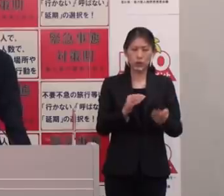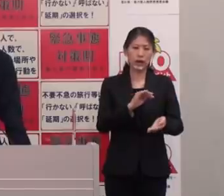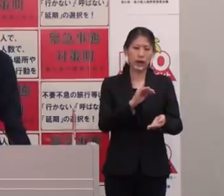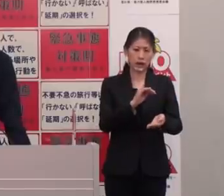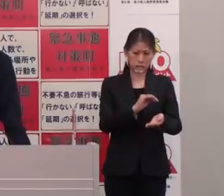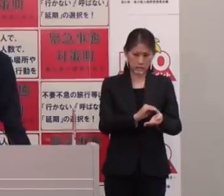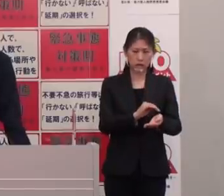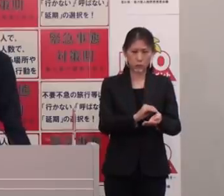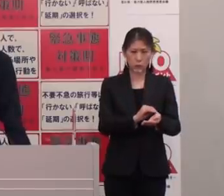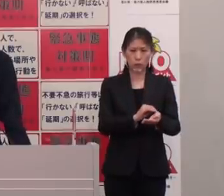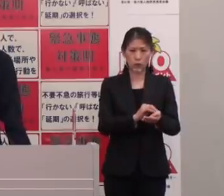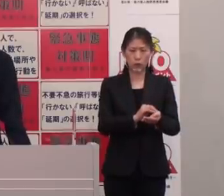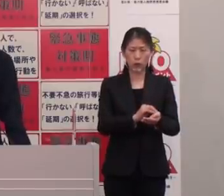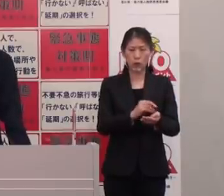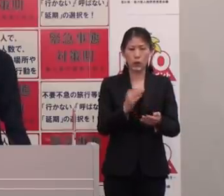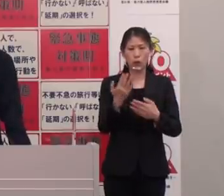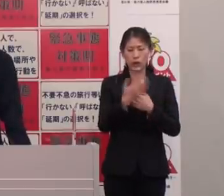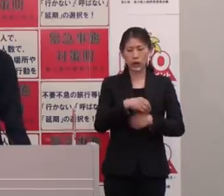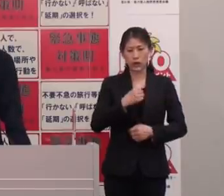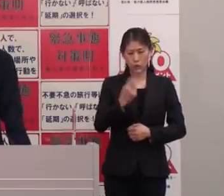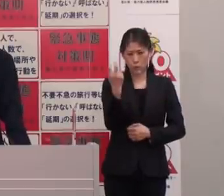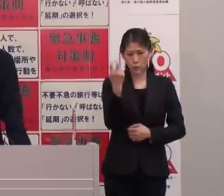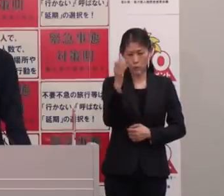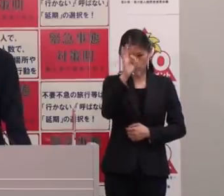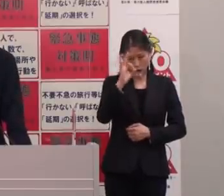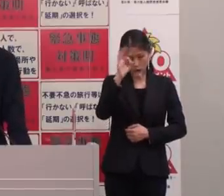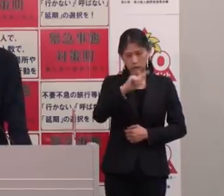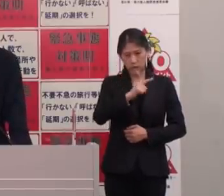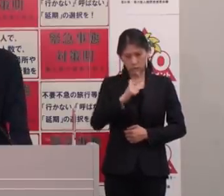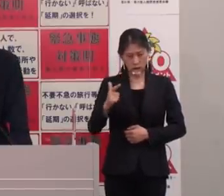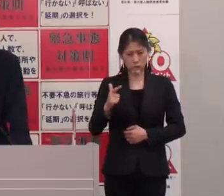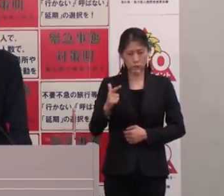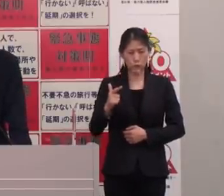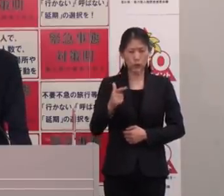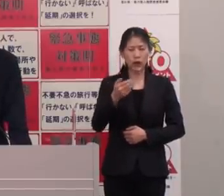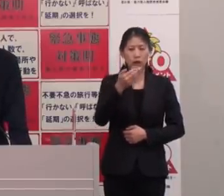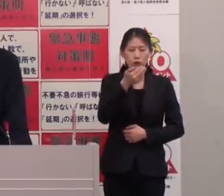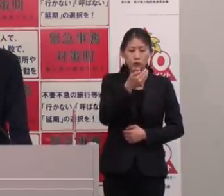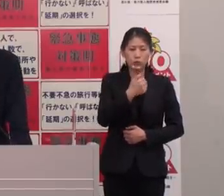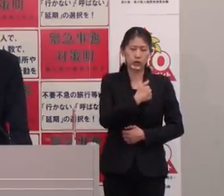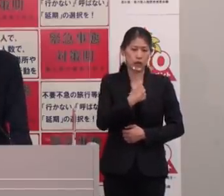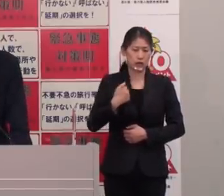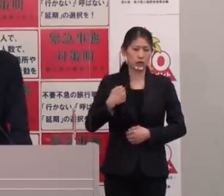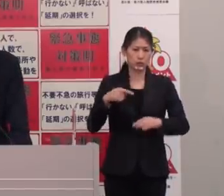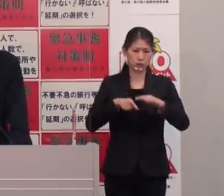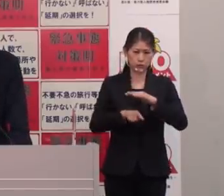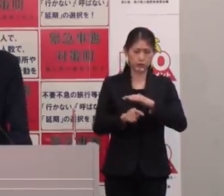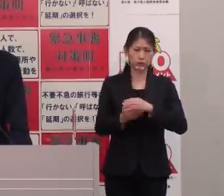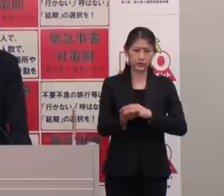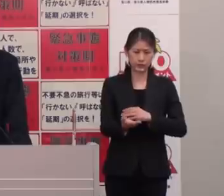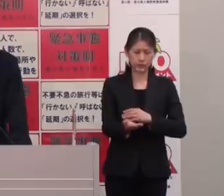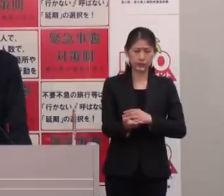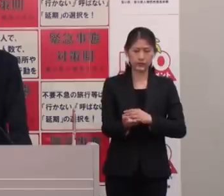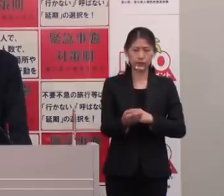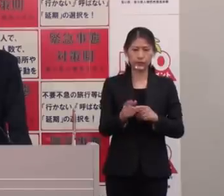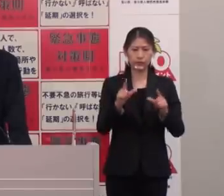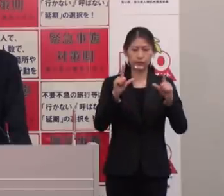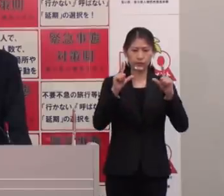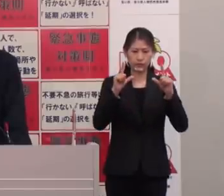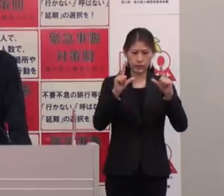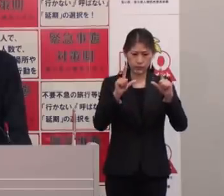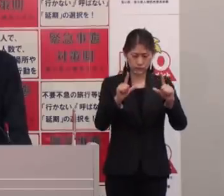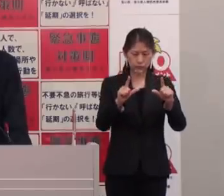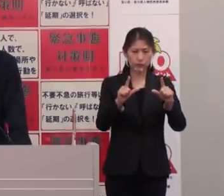も含めて十分にできているというご認識ですか。 まあ、国交のケースを全部私